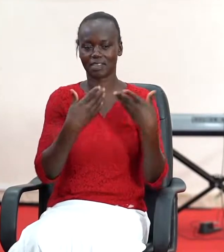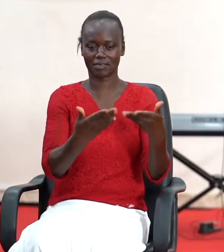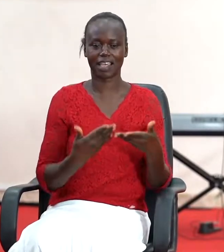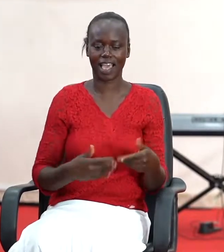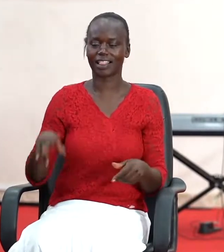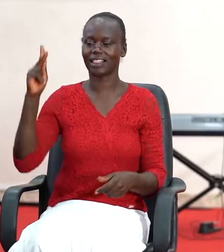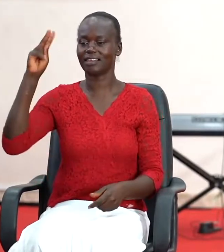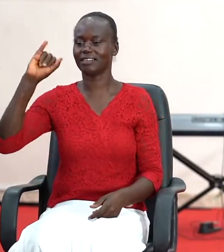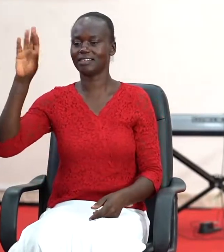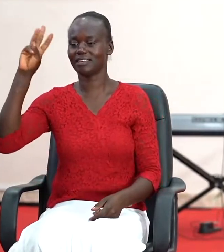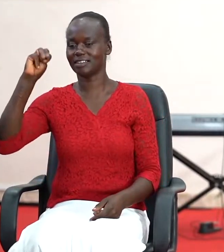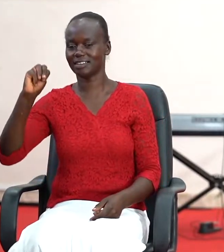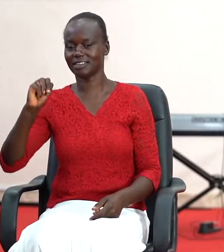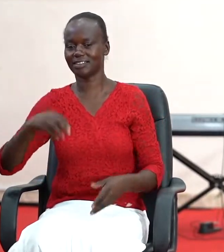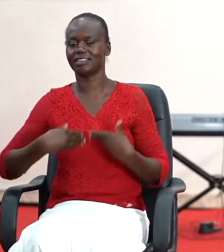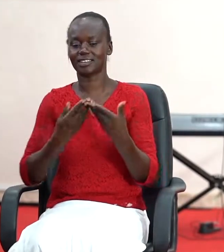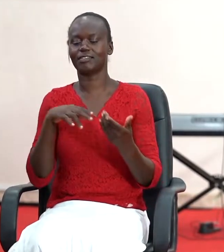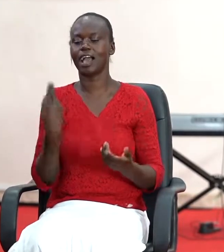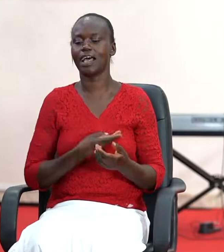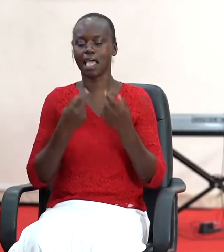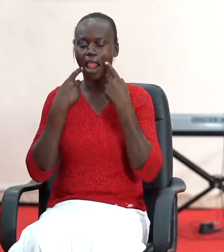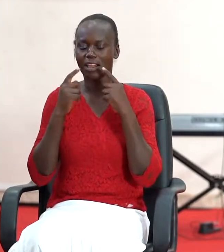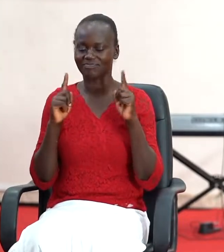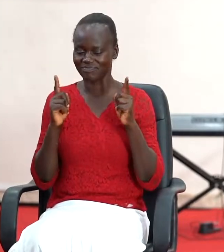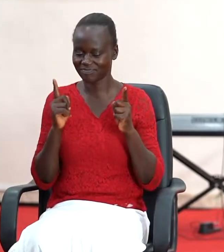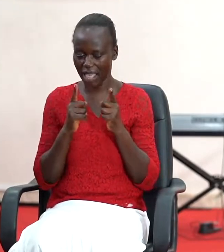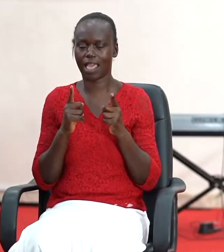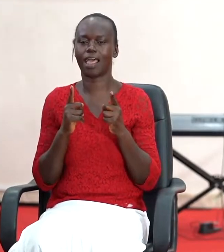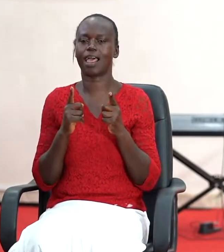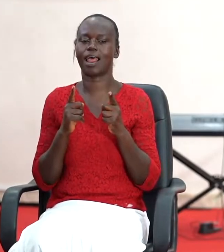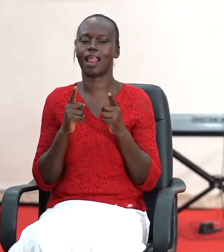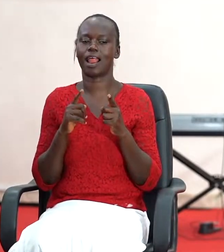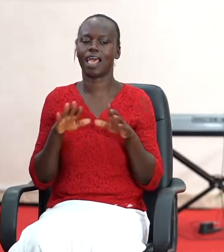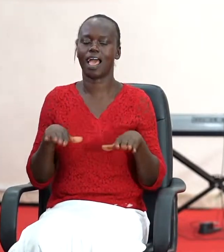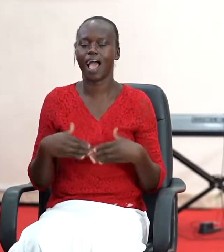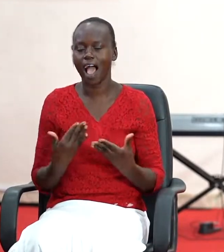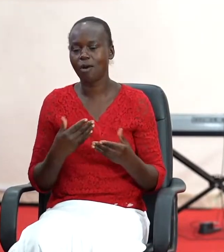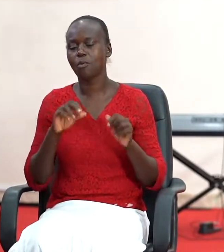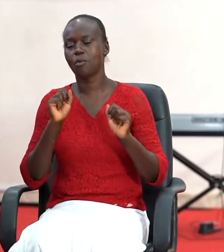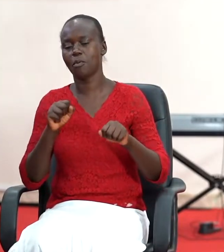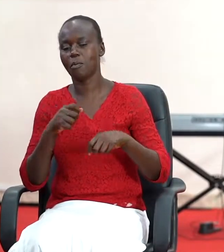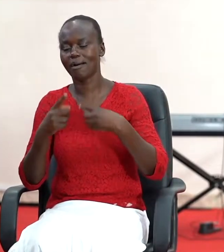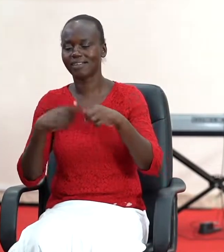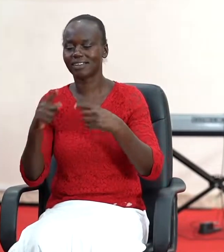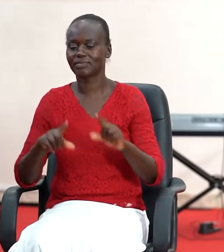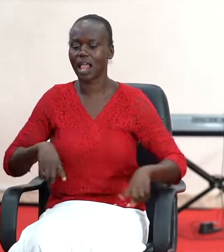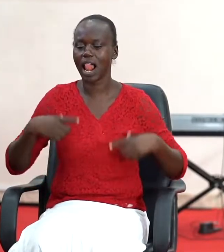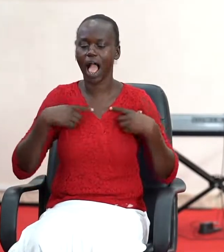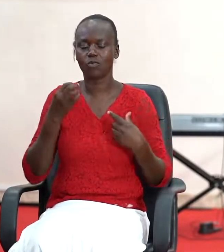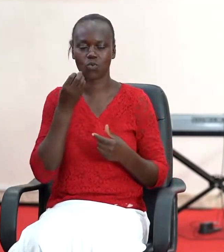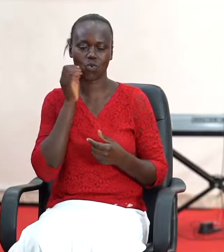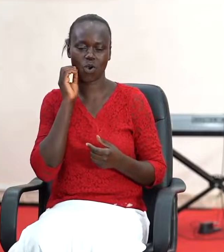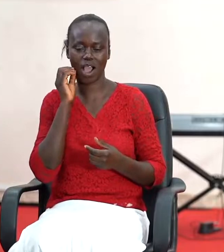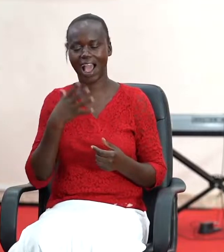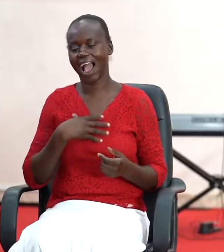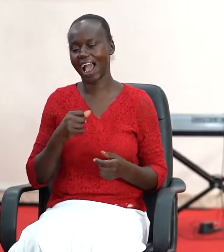Kim, akatupatia announcement kidogo tu, vile unaezaenda kuendelea na hii life huko home, na itakuwa